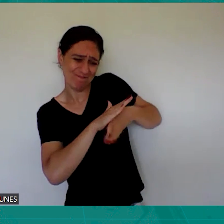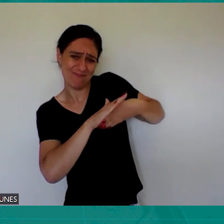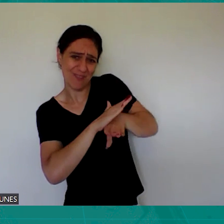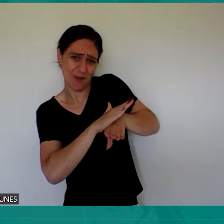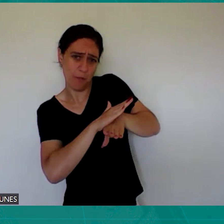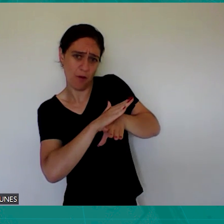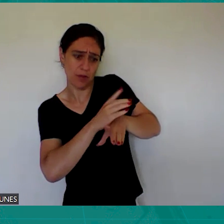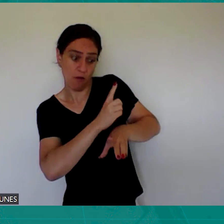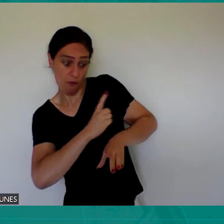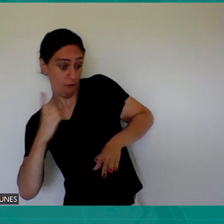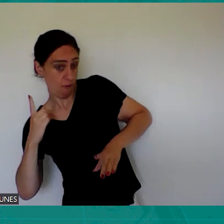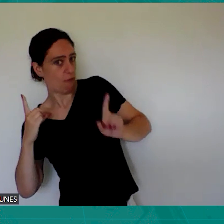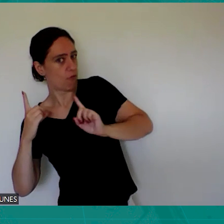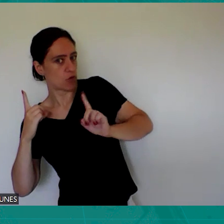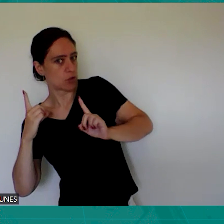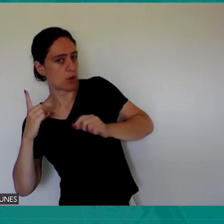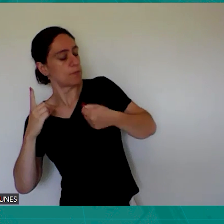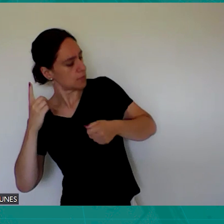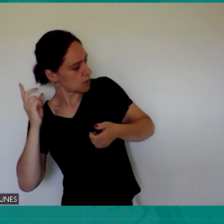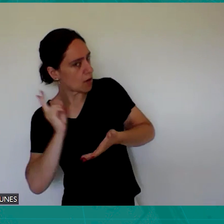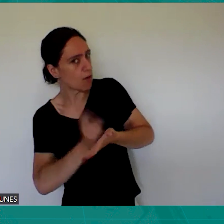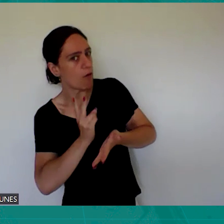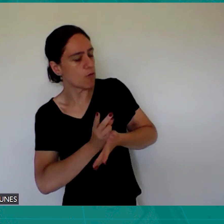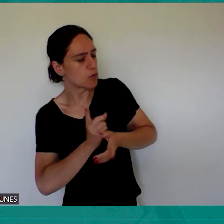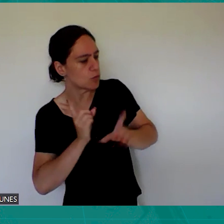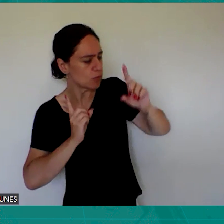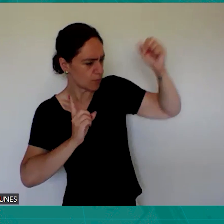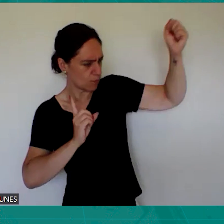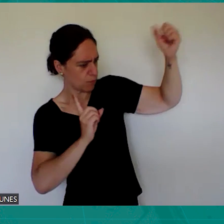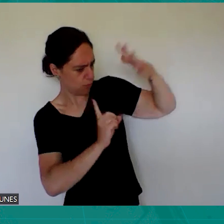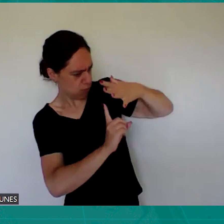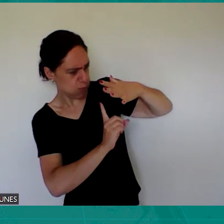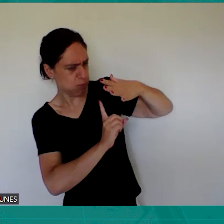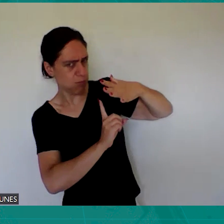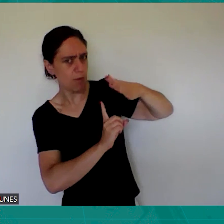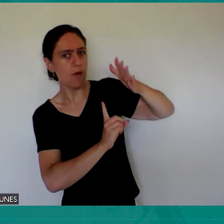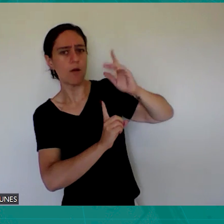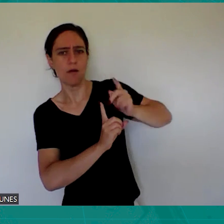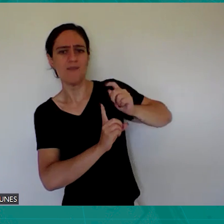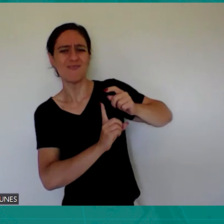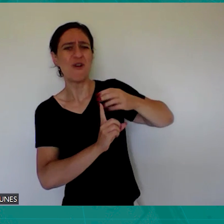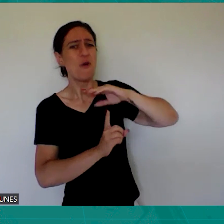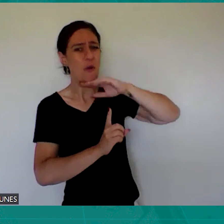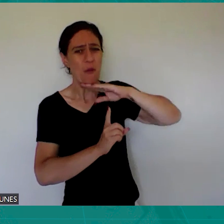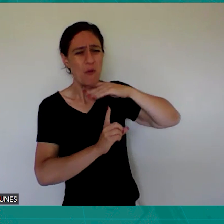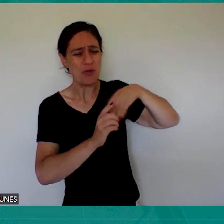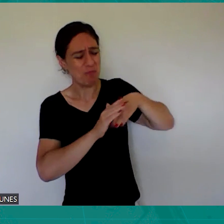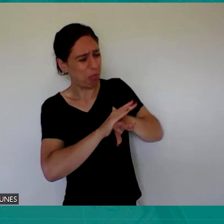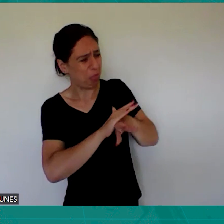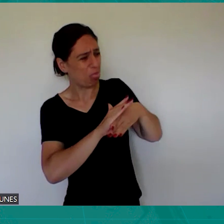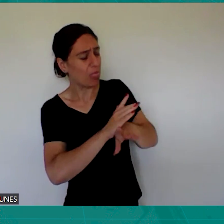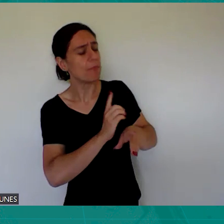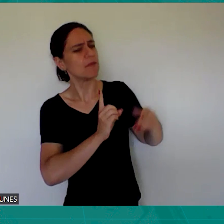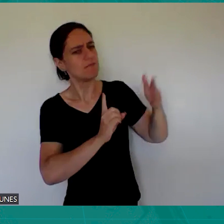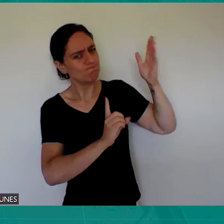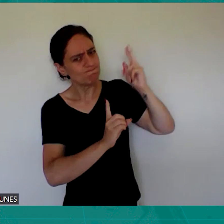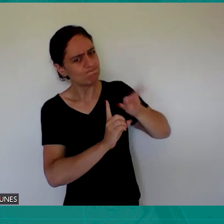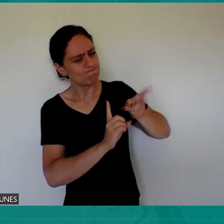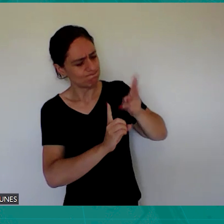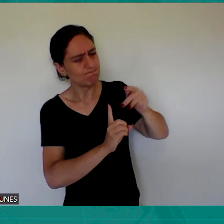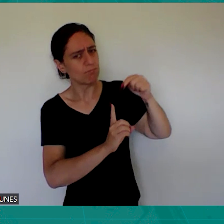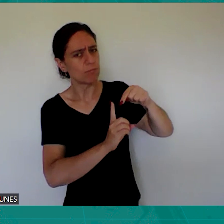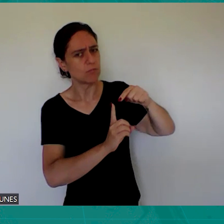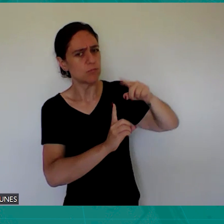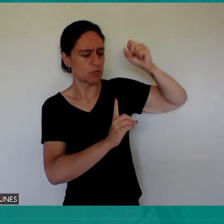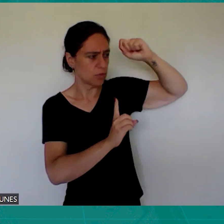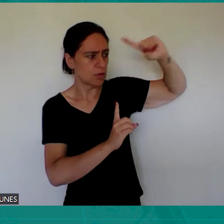devemos permanecer na luz, mesmo que incomodados. Ó Senhor Jesus,